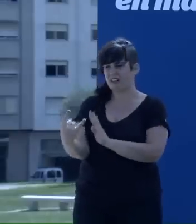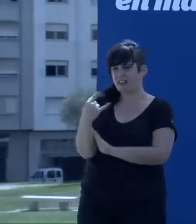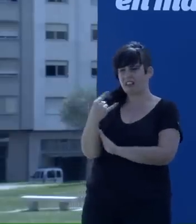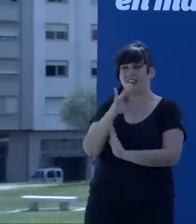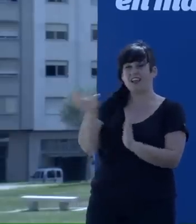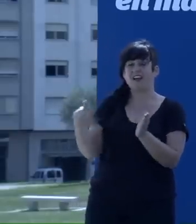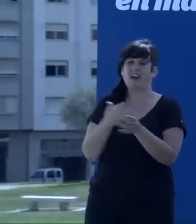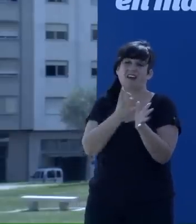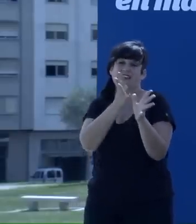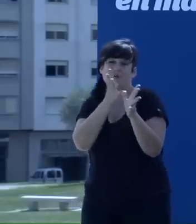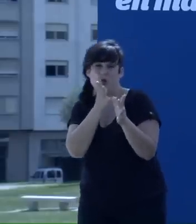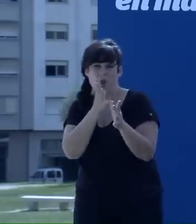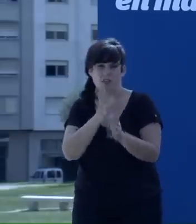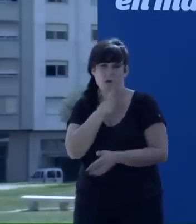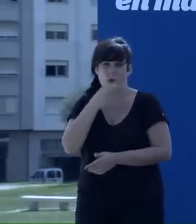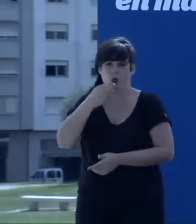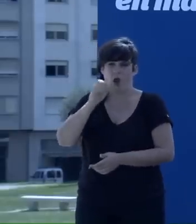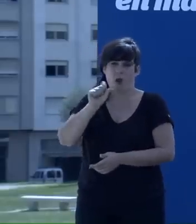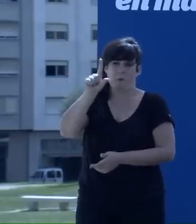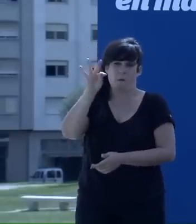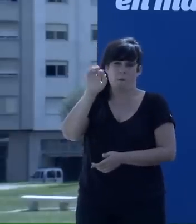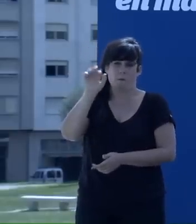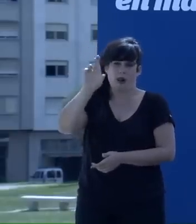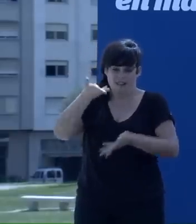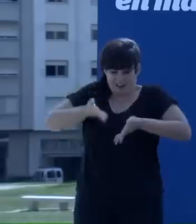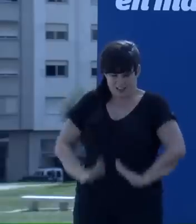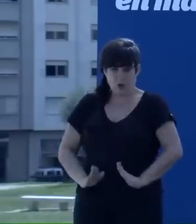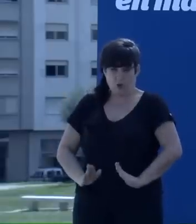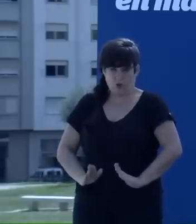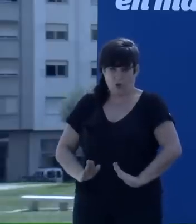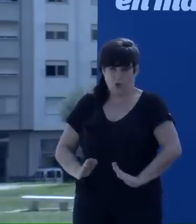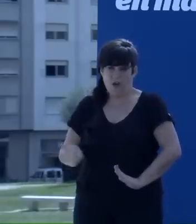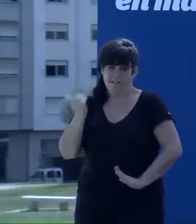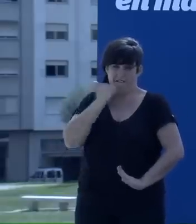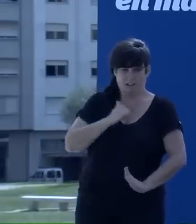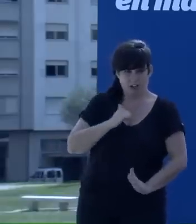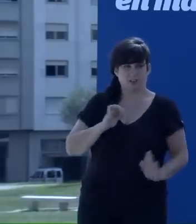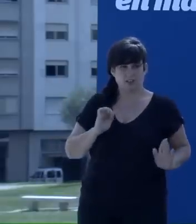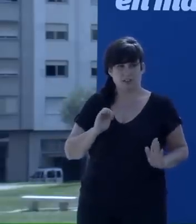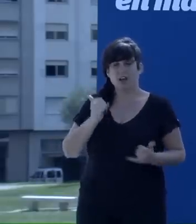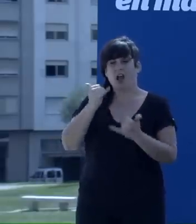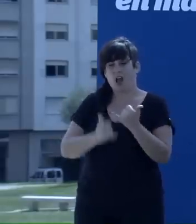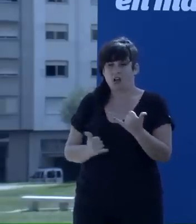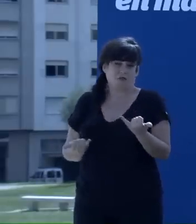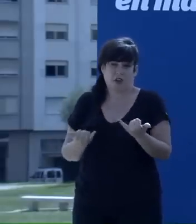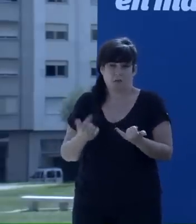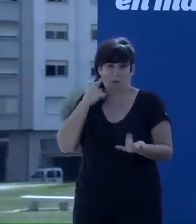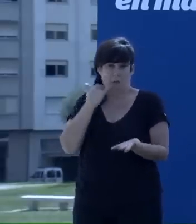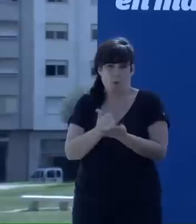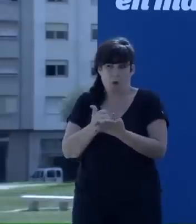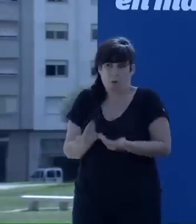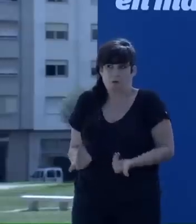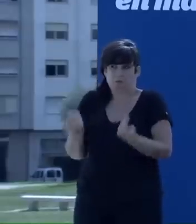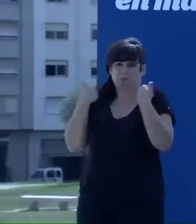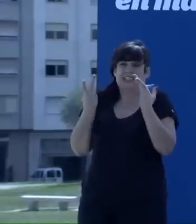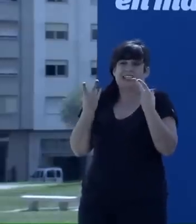violada por el Baltar, hijo, e que por riba parece que era quen lle correspondía a carga da proba.